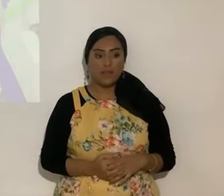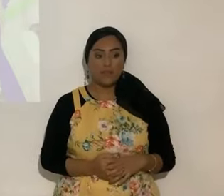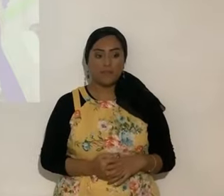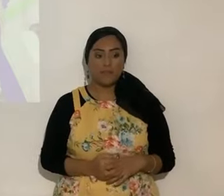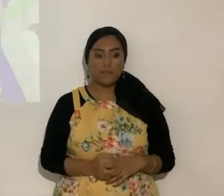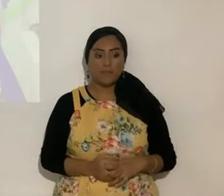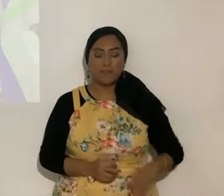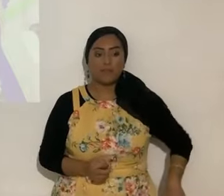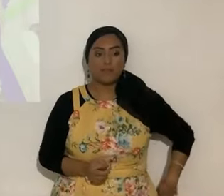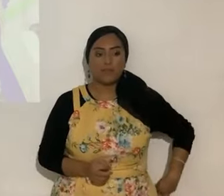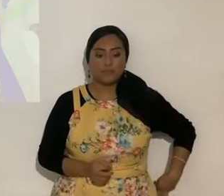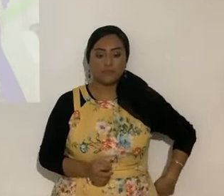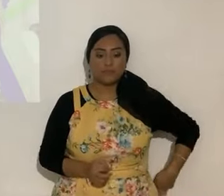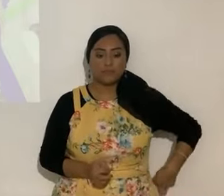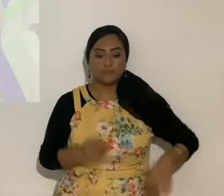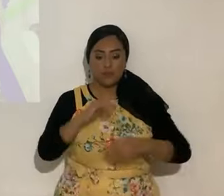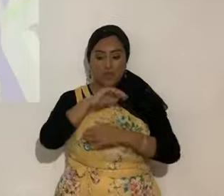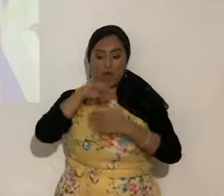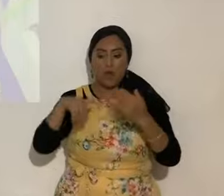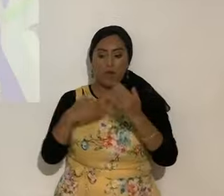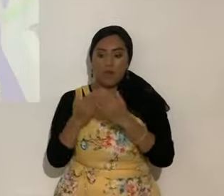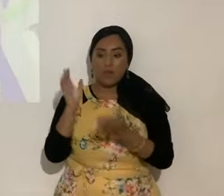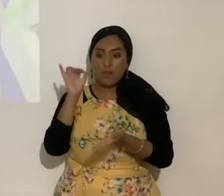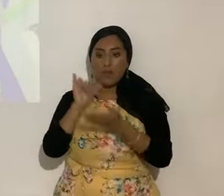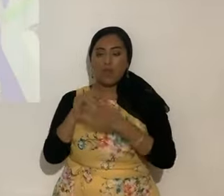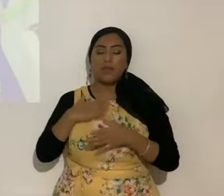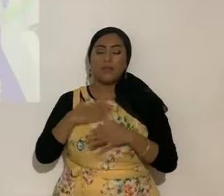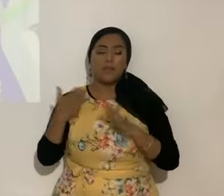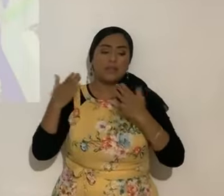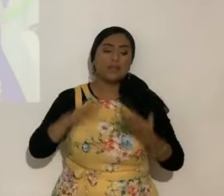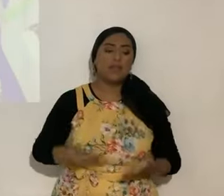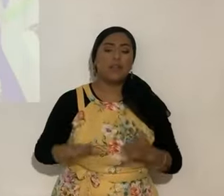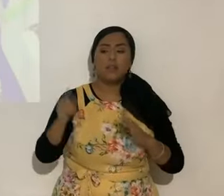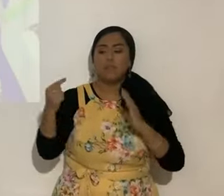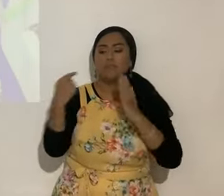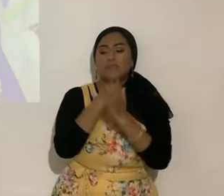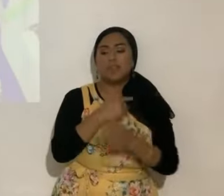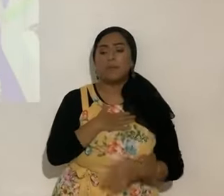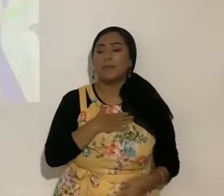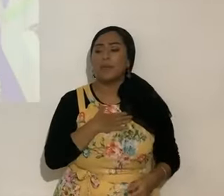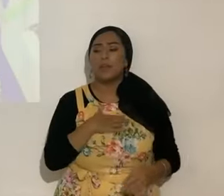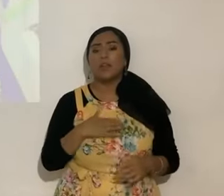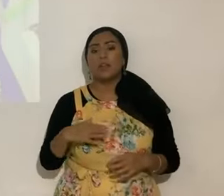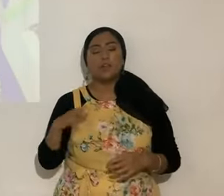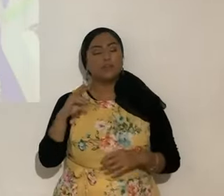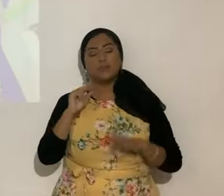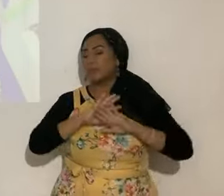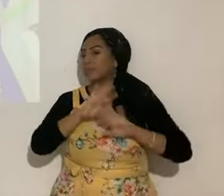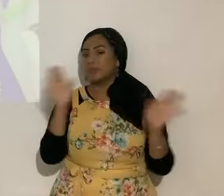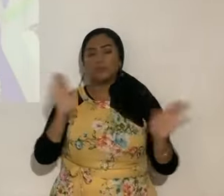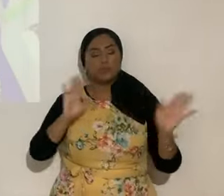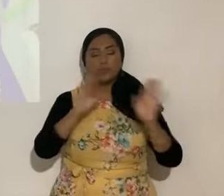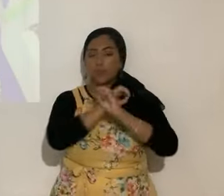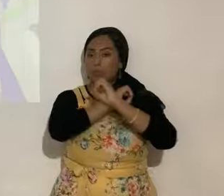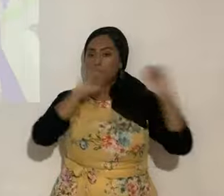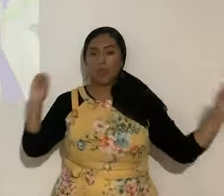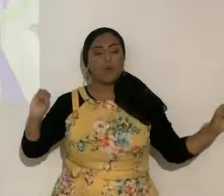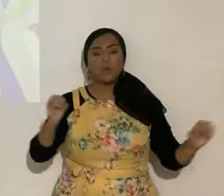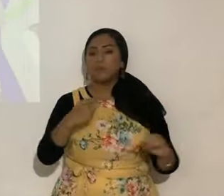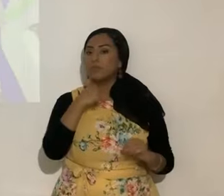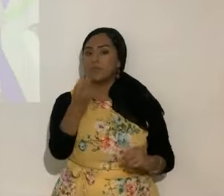bueno, entonces, todo esto de que estoy muerto, etcétera, me estoy muriendo, me muero, no, no, no mencionar nada de eso,